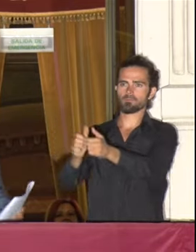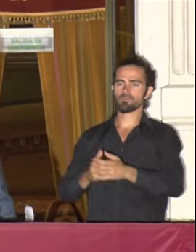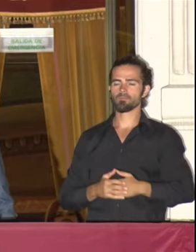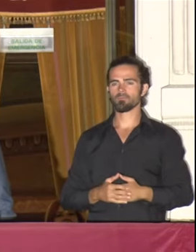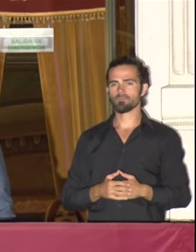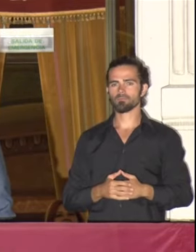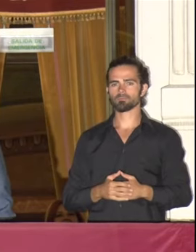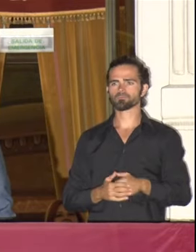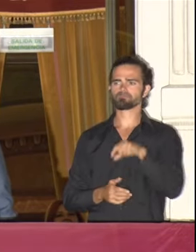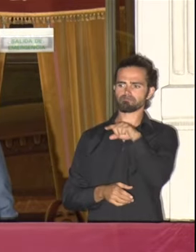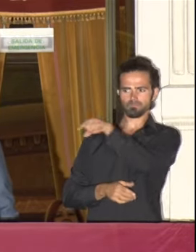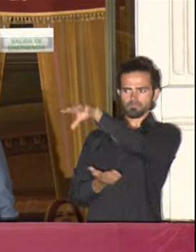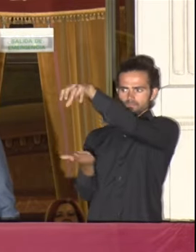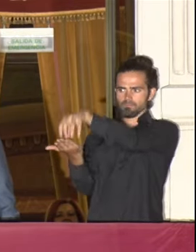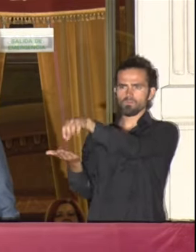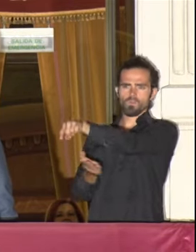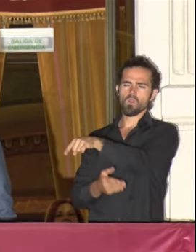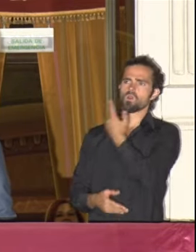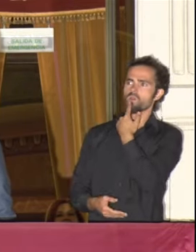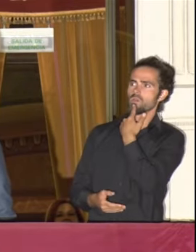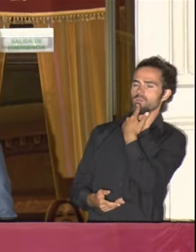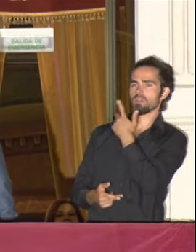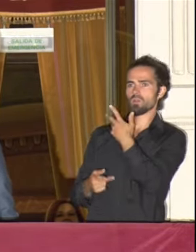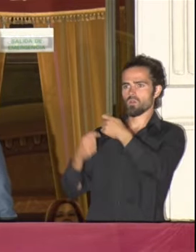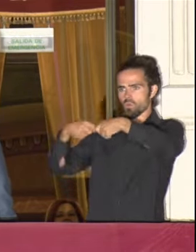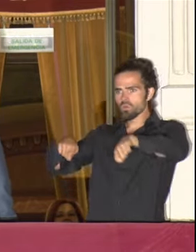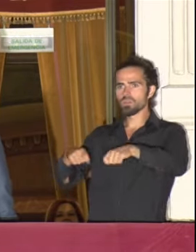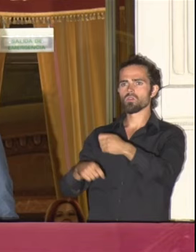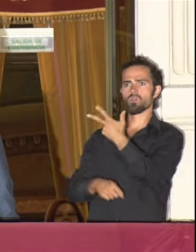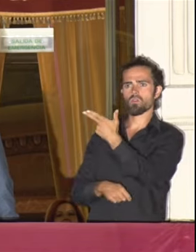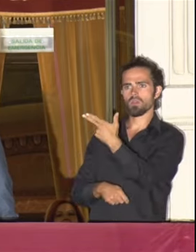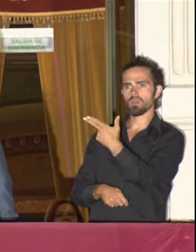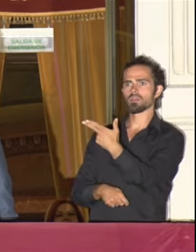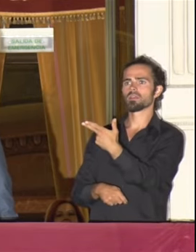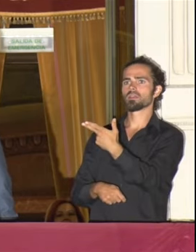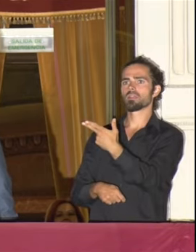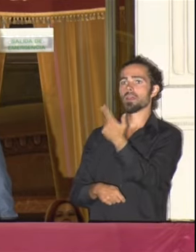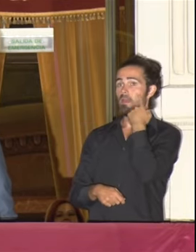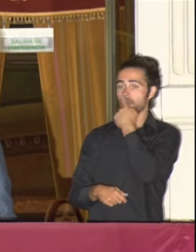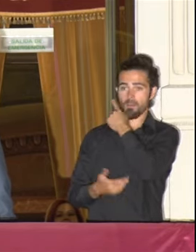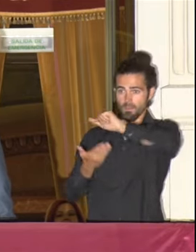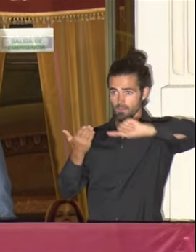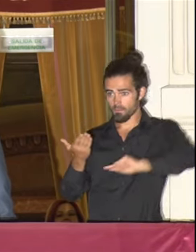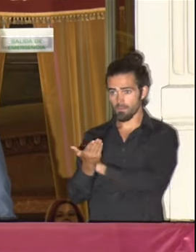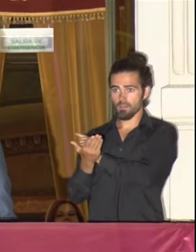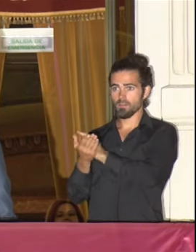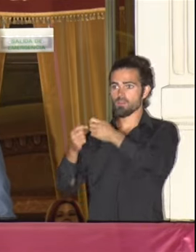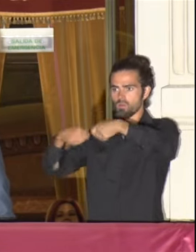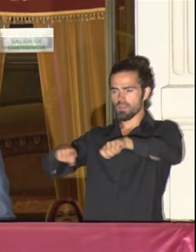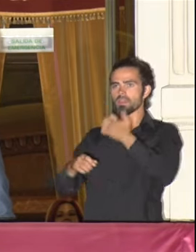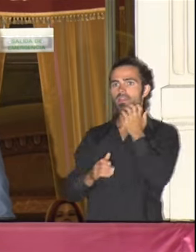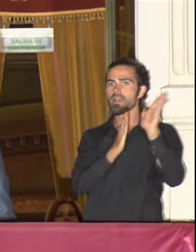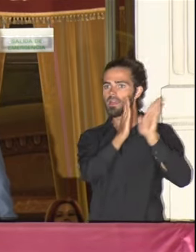En él podemos encontrar bellísimas piezas, tijeras de celatario, cuchillos desde la edad de